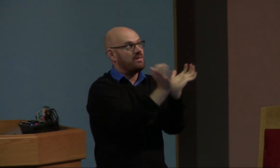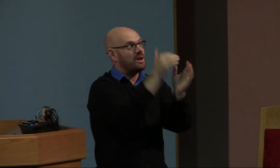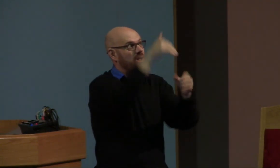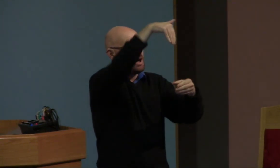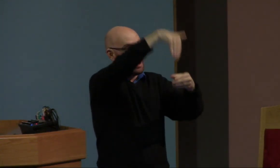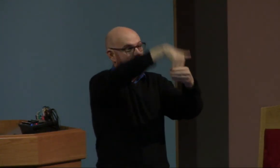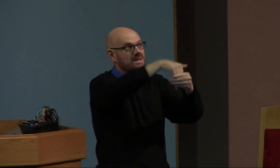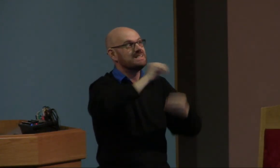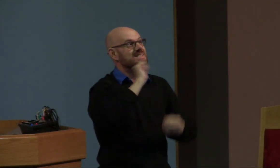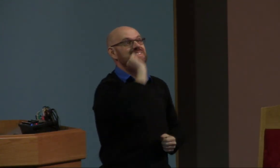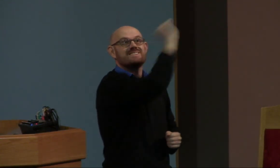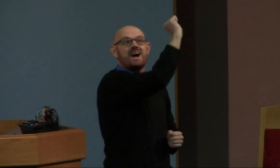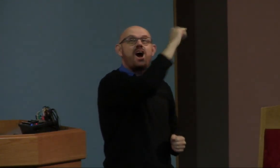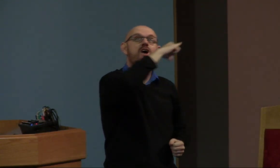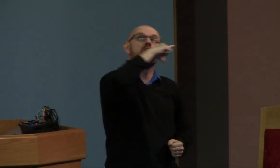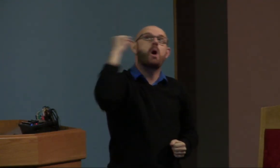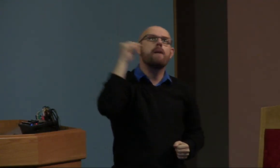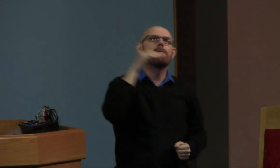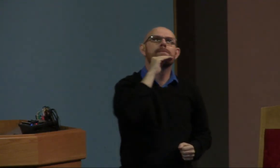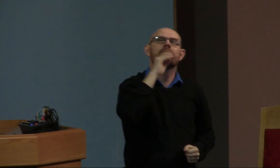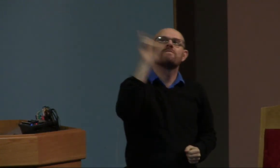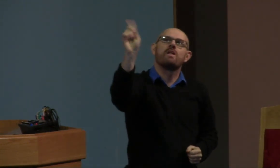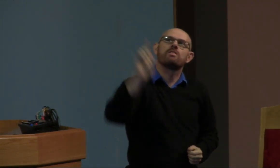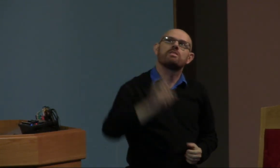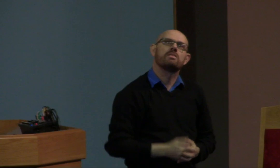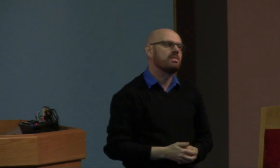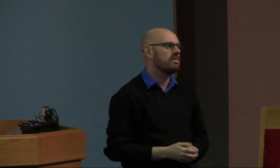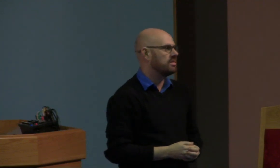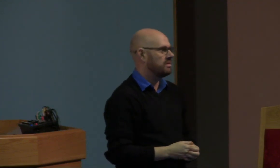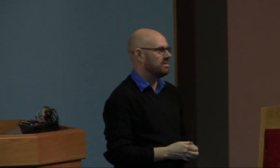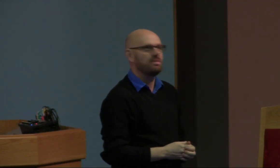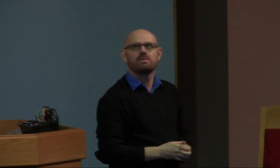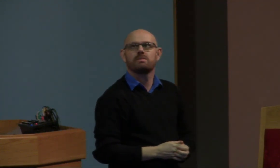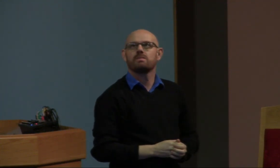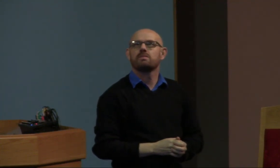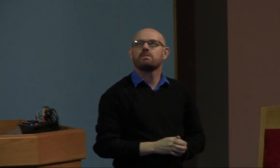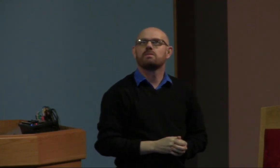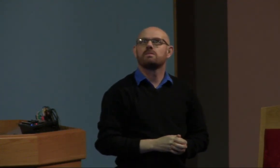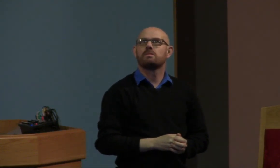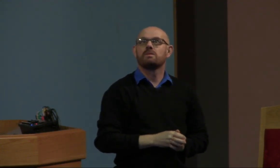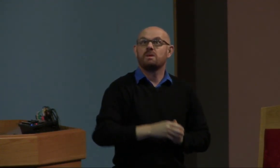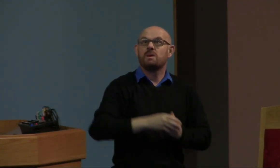sê vergadering. Vergadering in sy naam beteken wat?